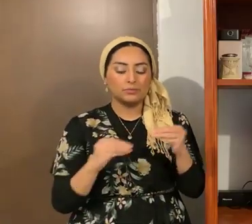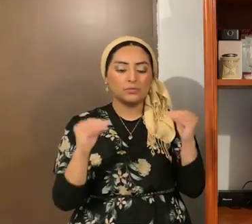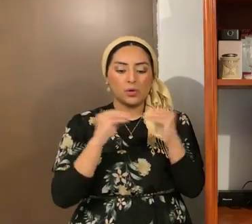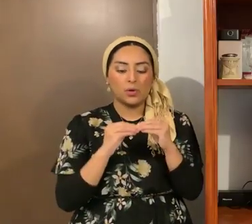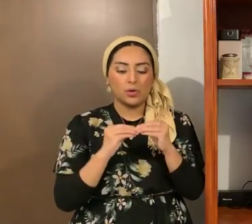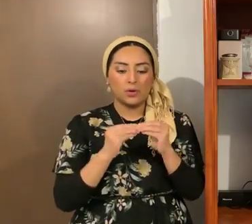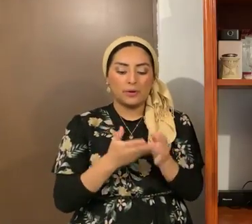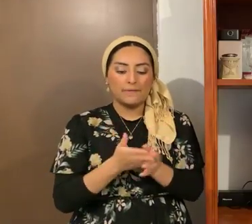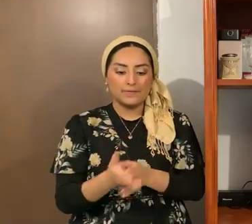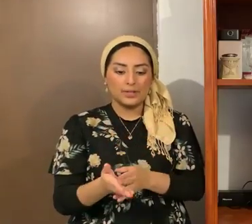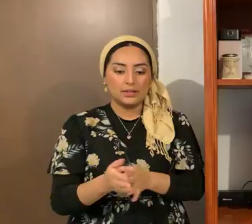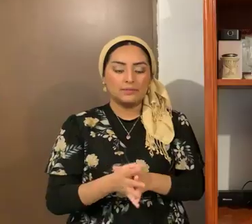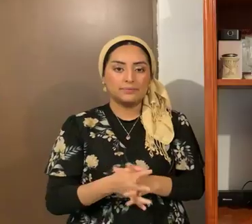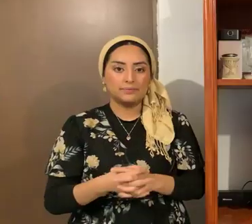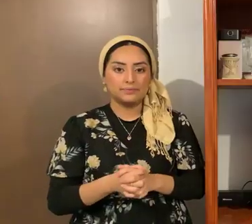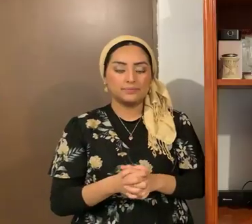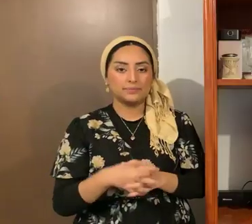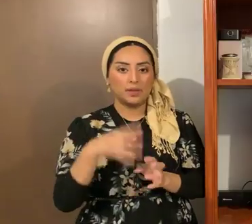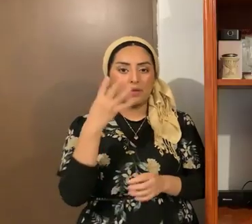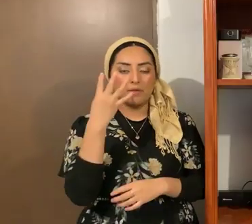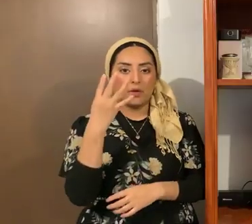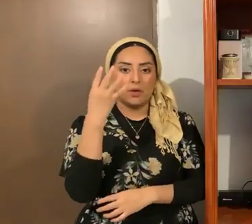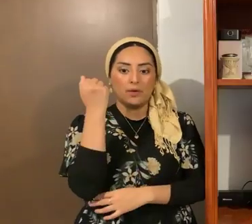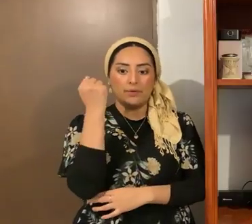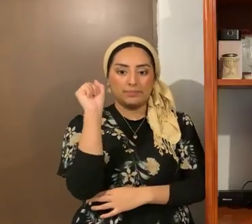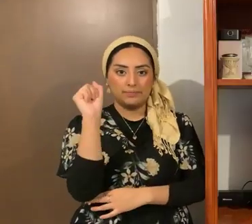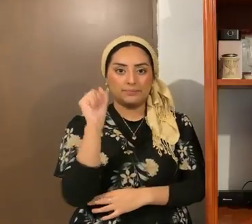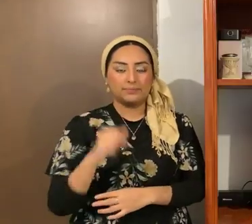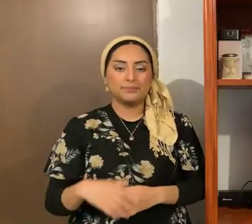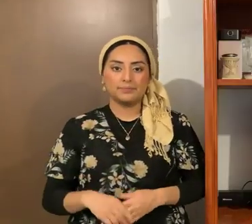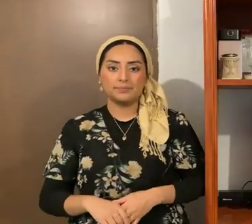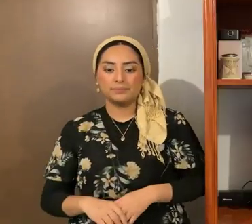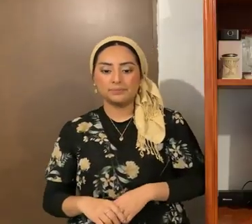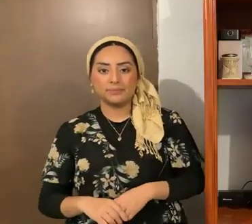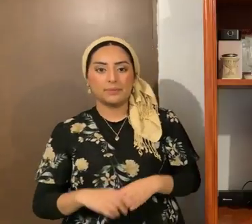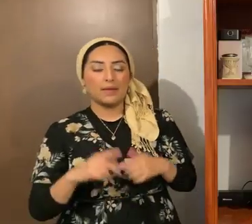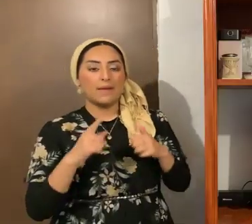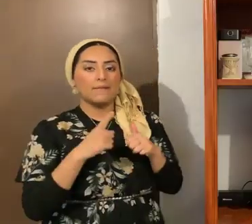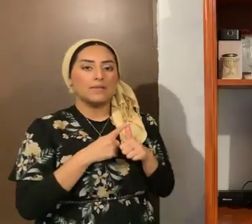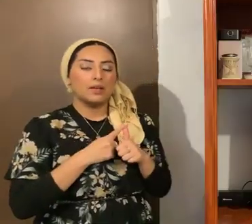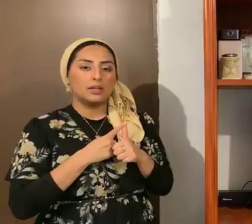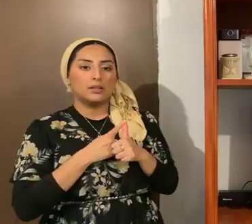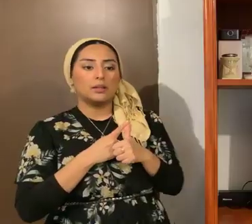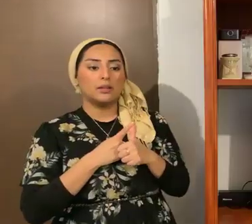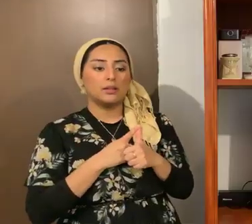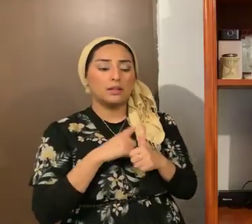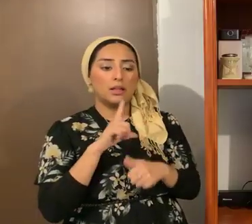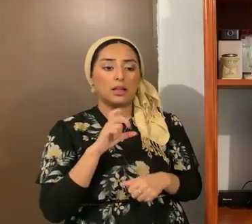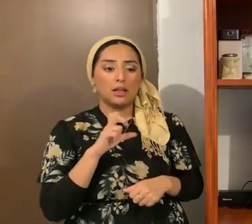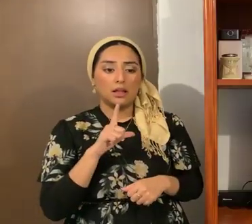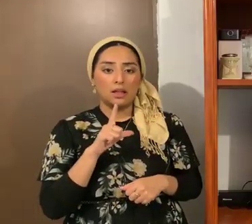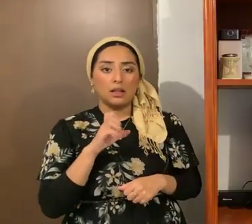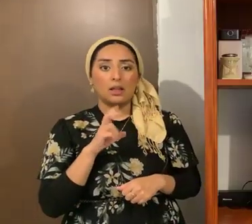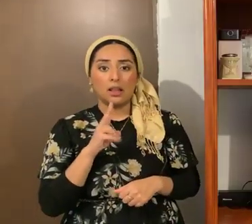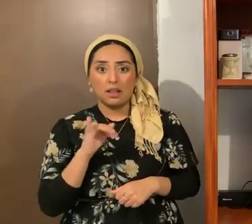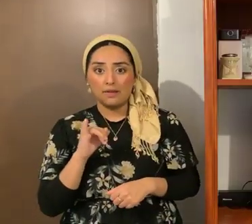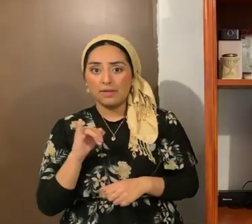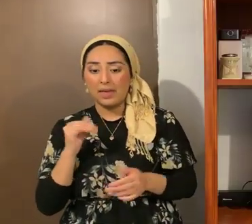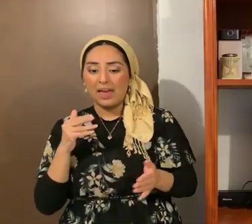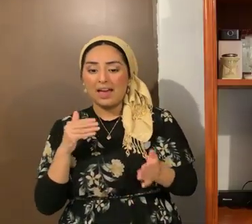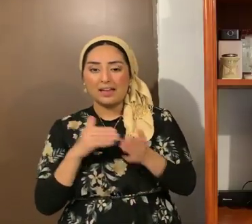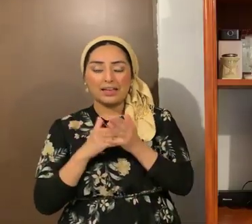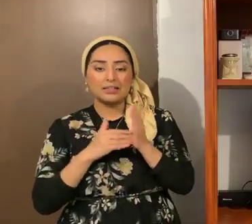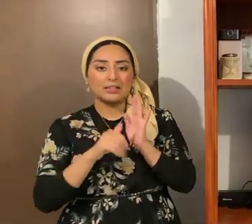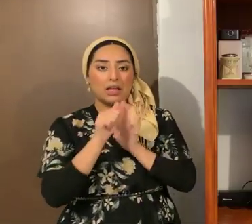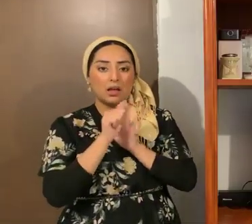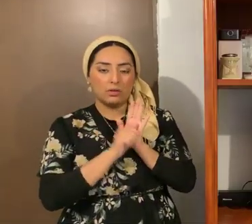la haftará sobre todo. 4 rebeliones. La primera, levitas contra Aarón, eso